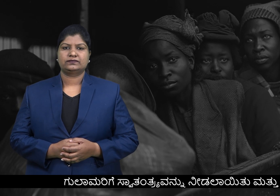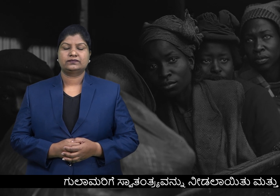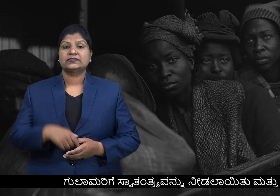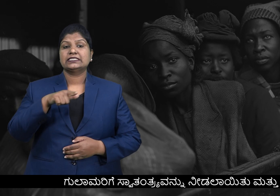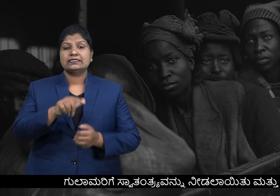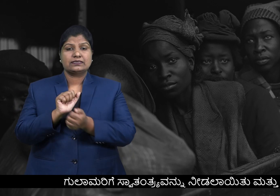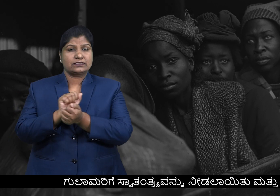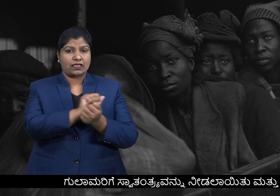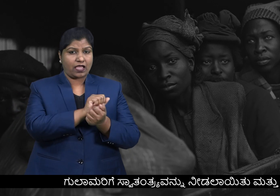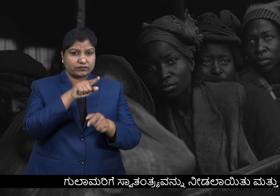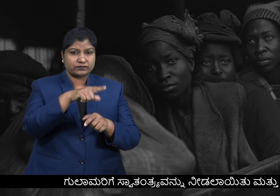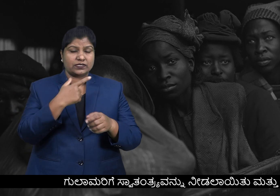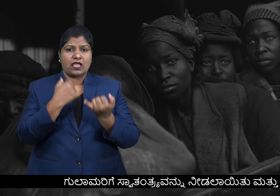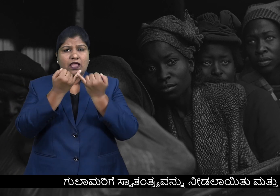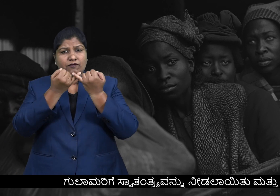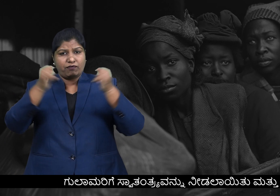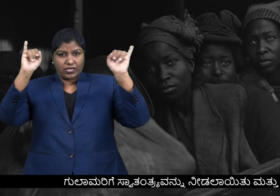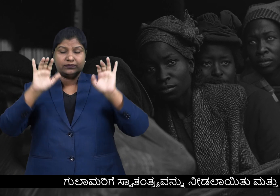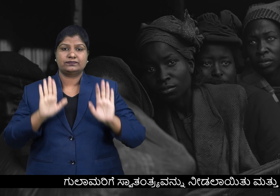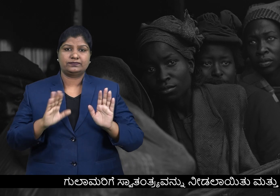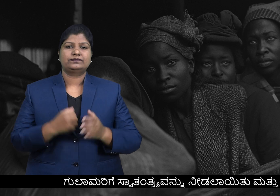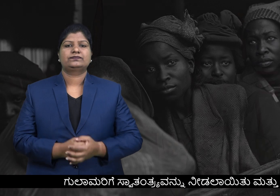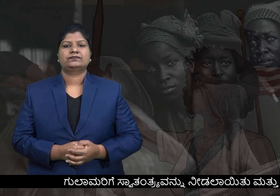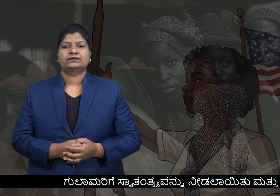ಗುಲಾಮರಿಗೆ ಸ್ವಾತಂತ್ರ್ಯವನ್ನು ನೀಡಲಾಯಿತು ಮತ್ತು